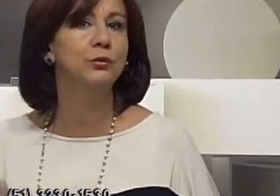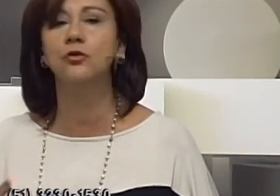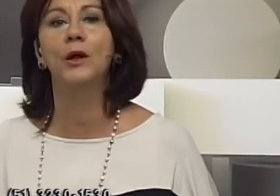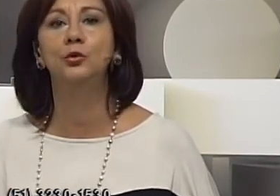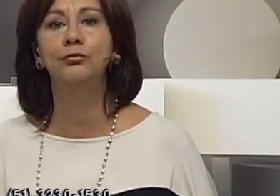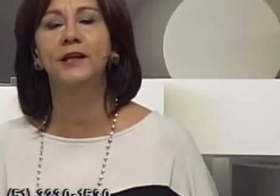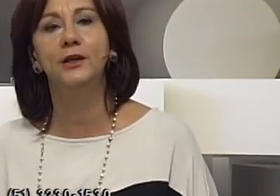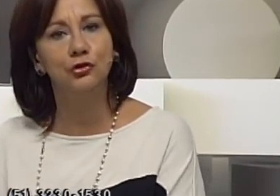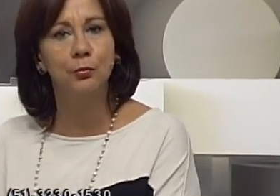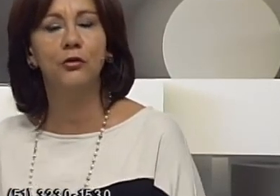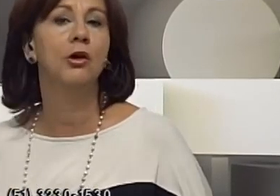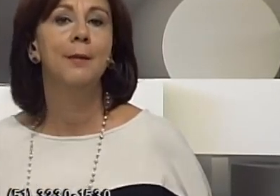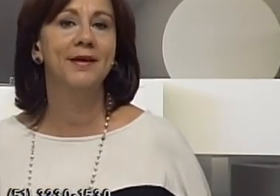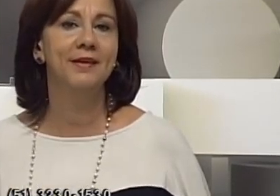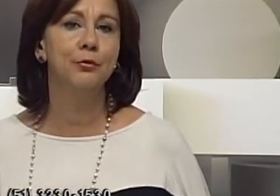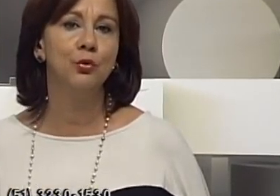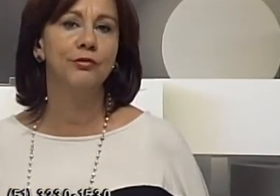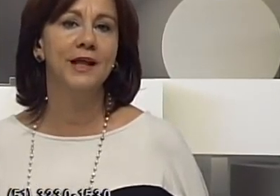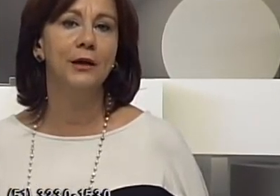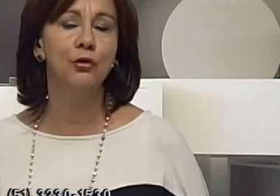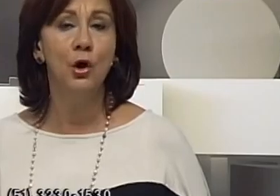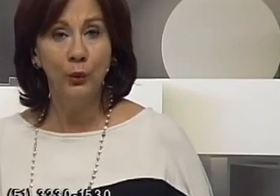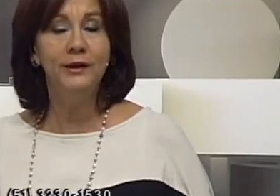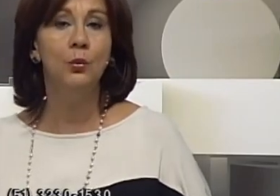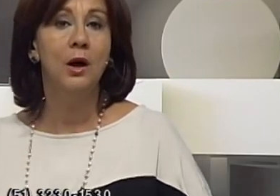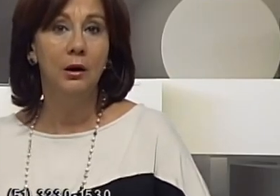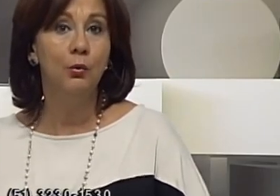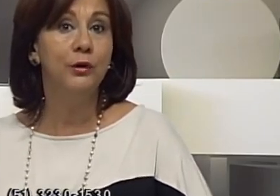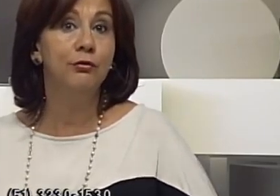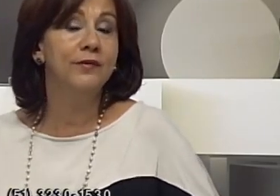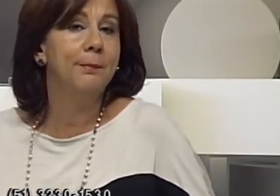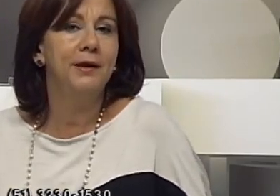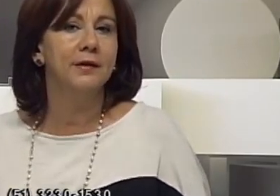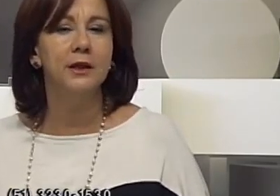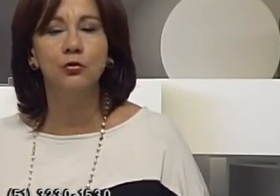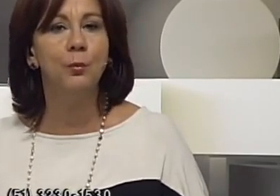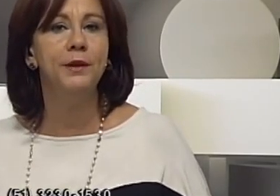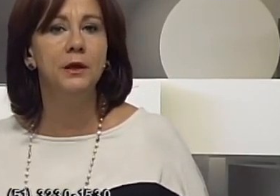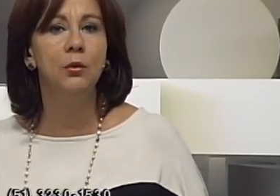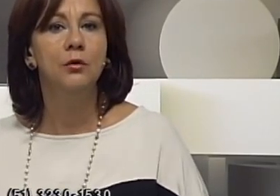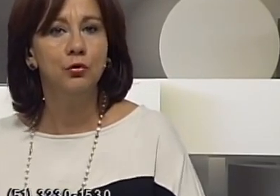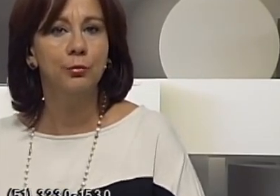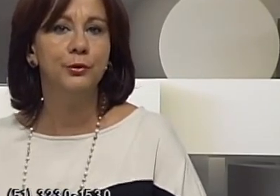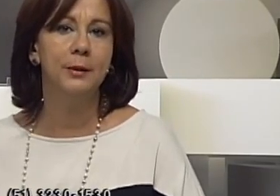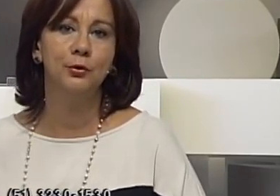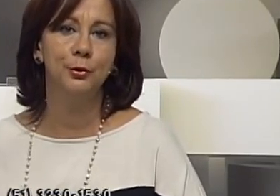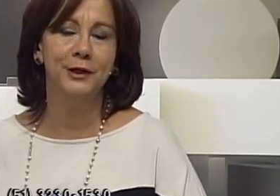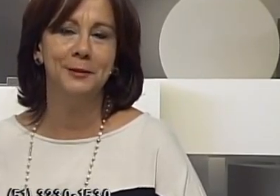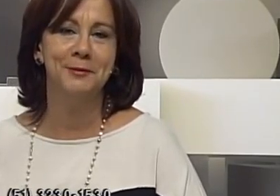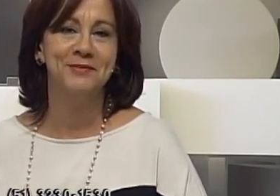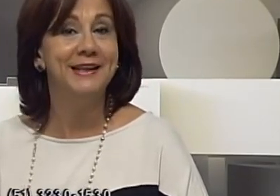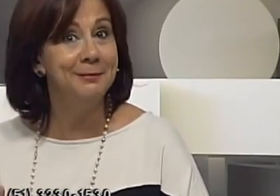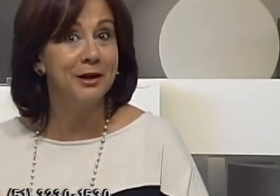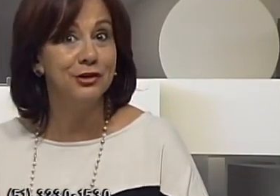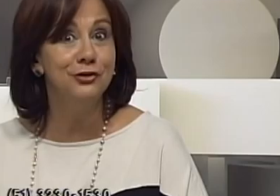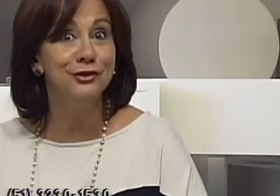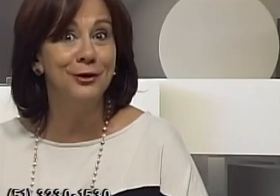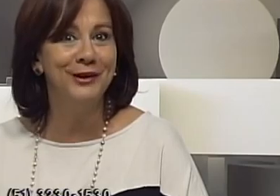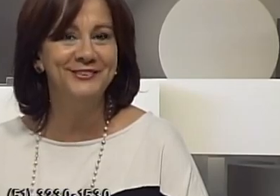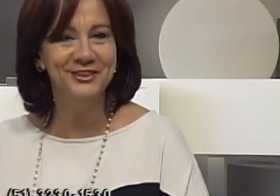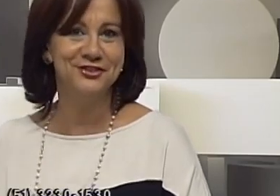sua pergunta, sua dúvida, que a gente pode passar para os convidados, ou então o que você pensa, dê a sua opinião sobre o tema do programa. Ligue